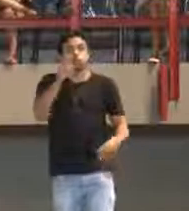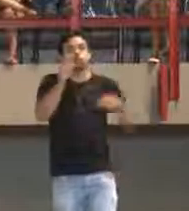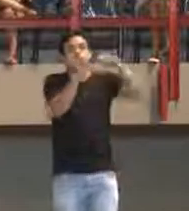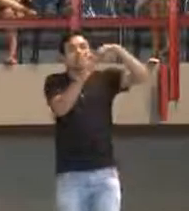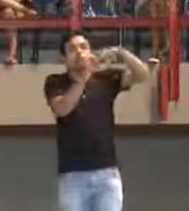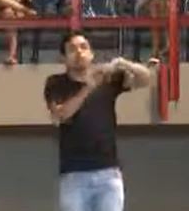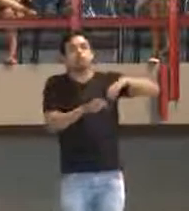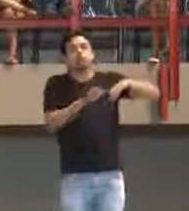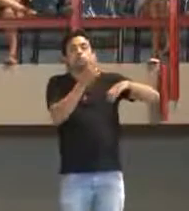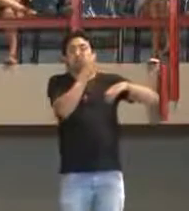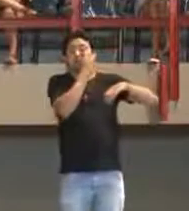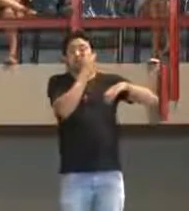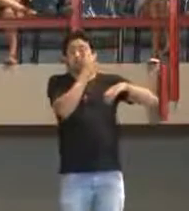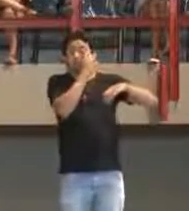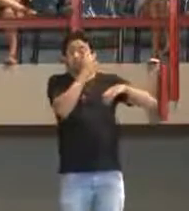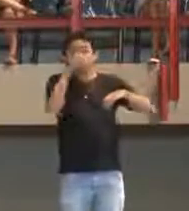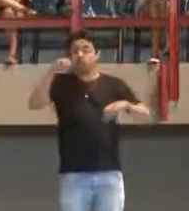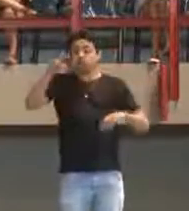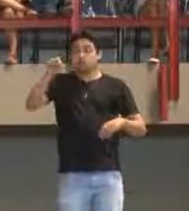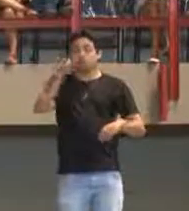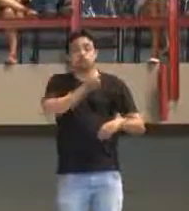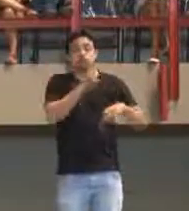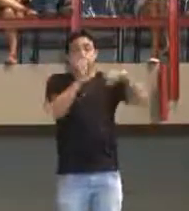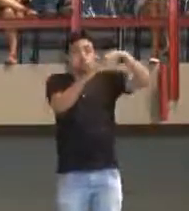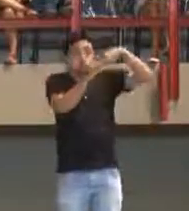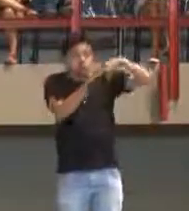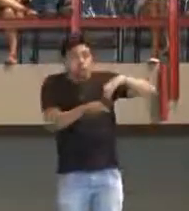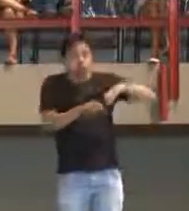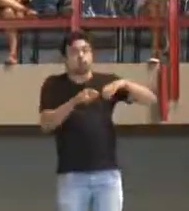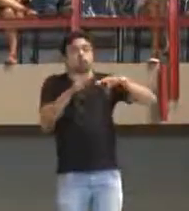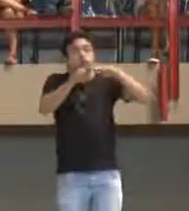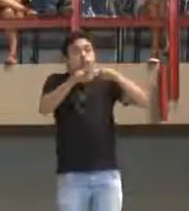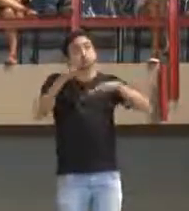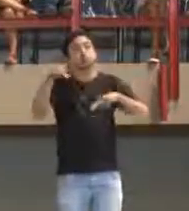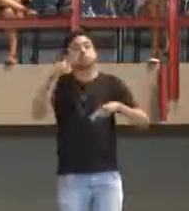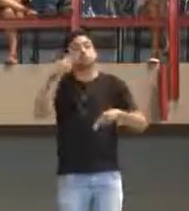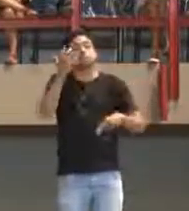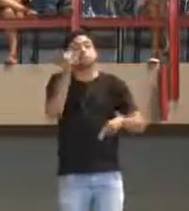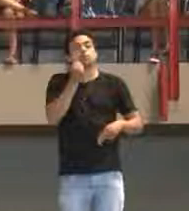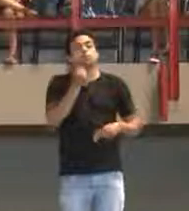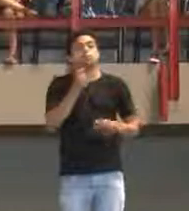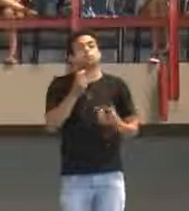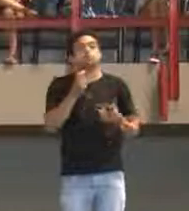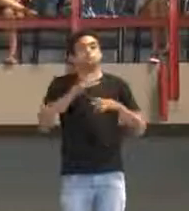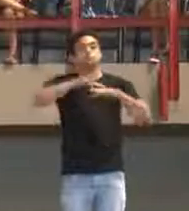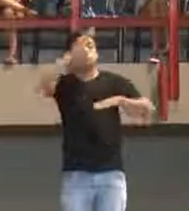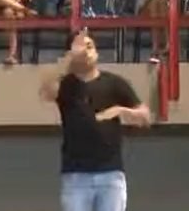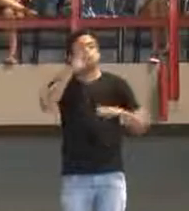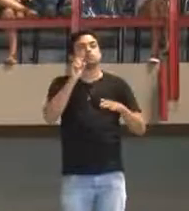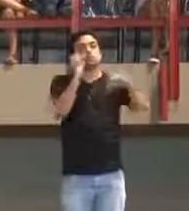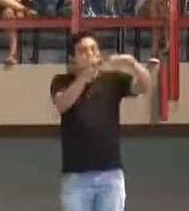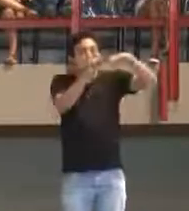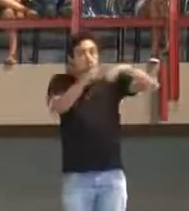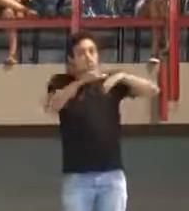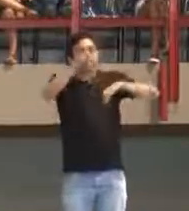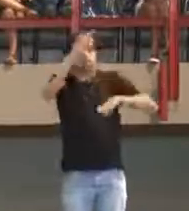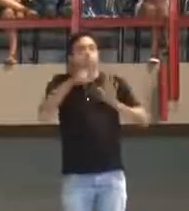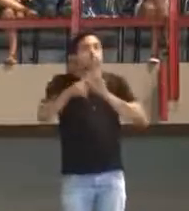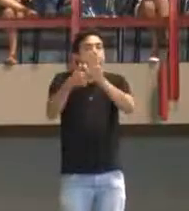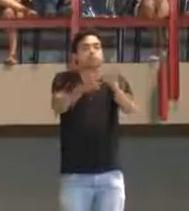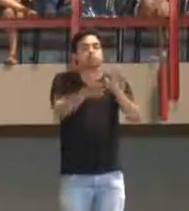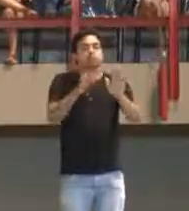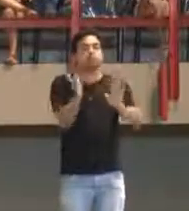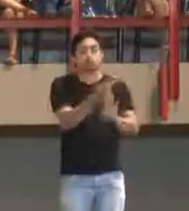quer, é a moda do número de gols. Quando ele pergunta a moda do número de gols, o que ele quer saber é o número de gols que mais